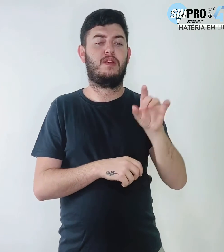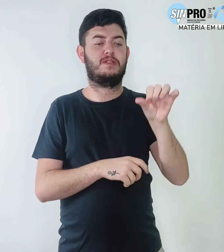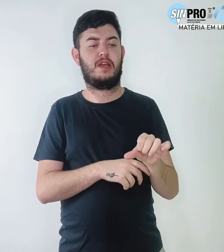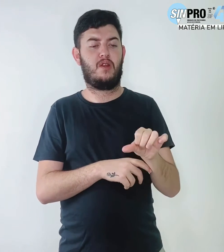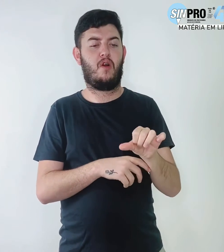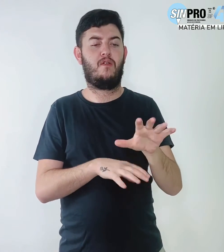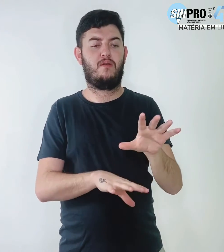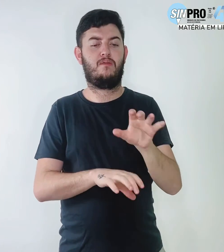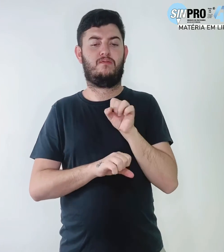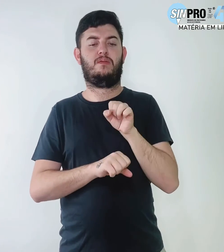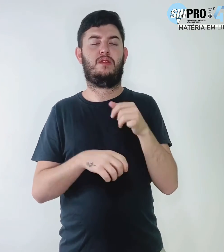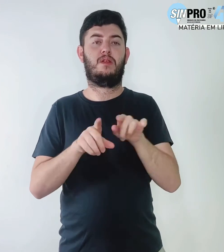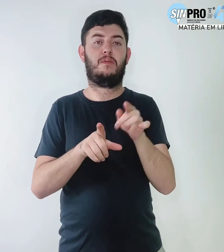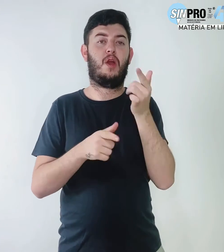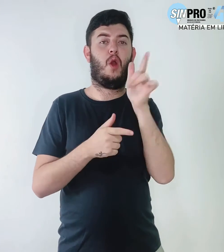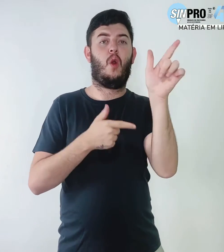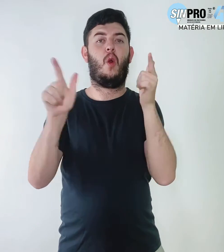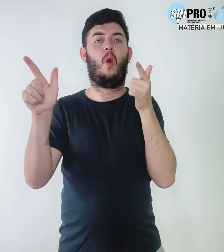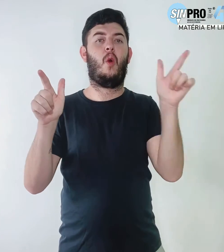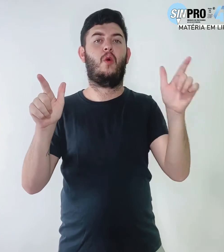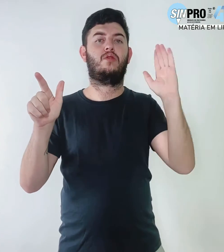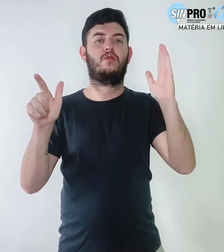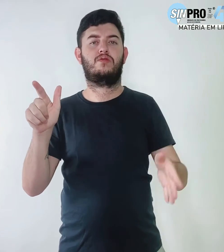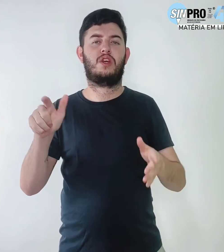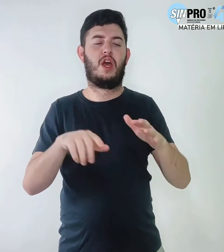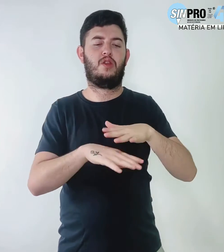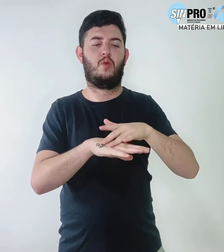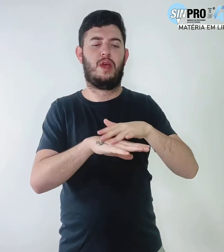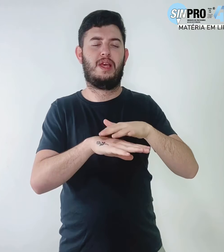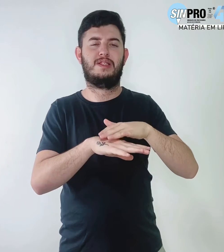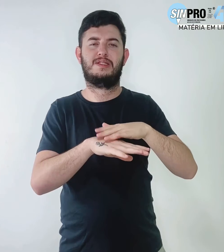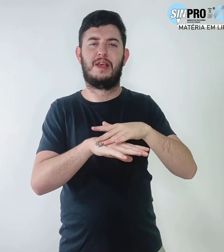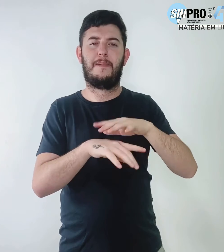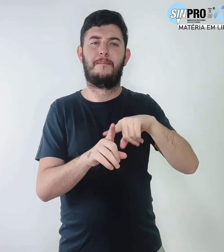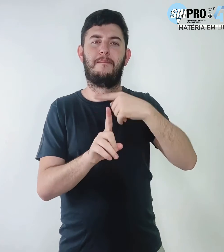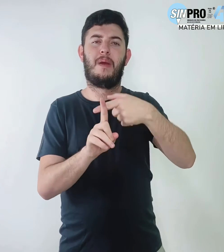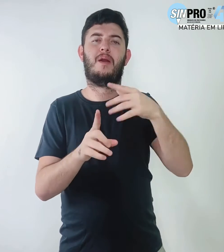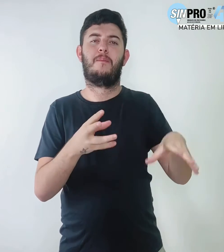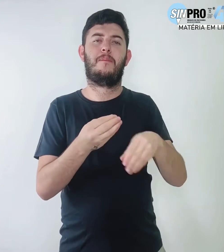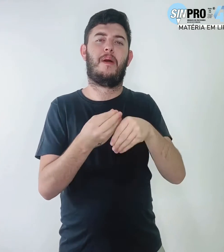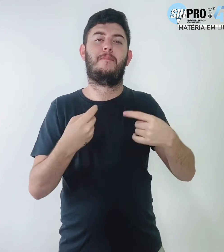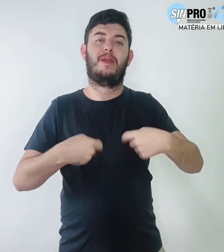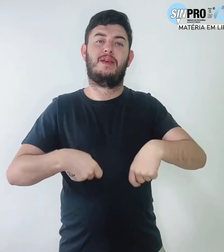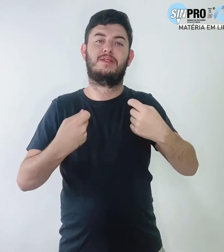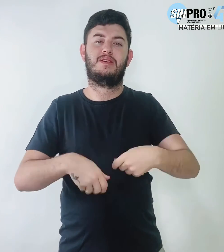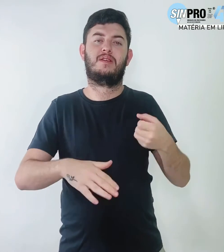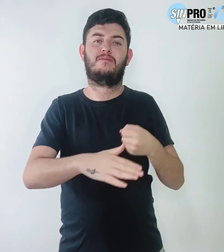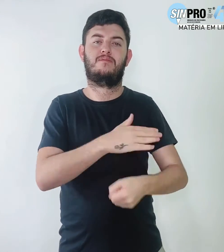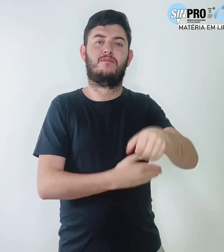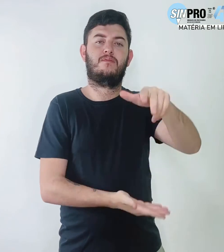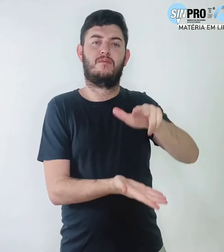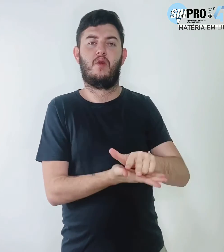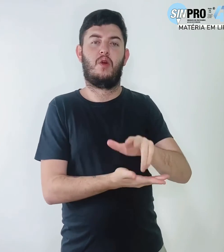sem contar outros acometidos de outras doenças que requerem UTI. Não está fácil